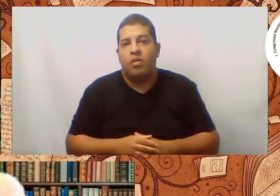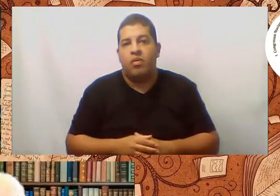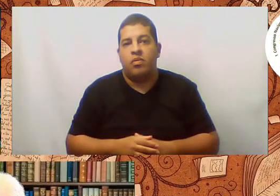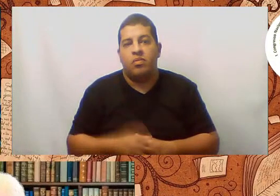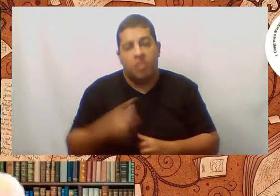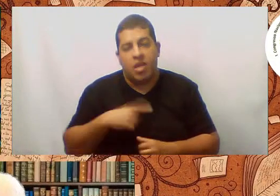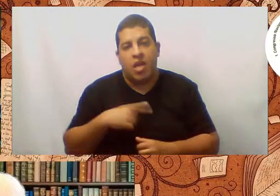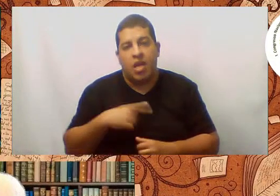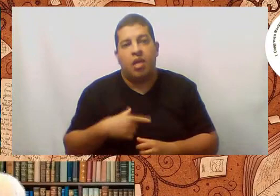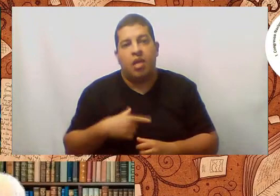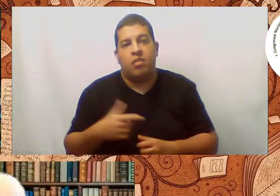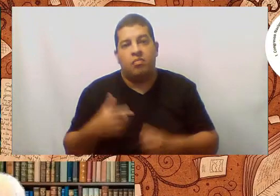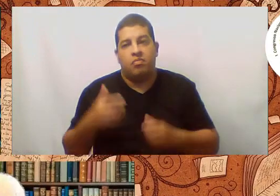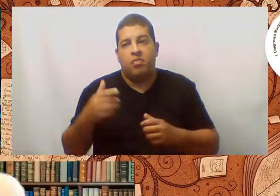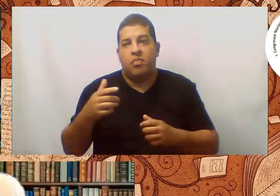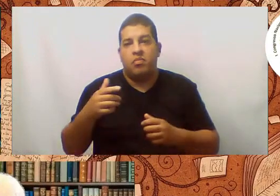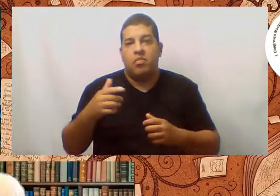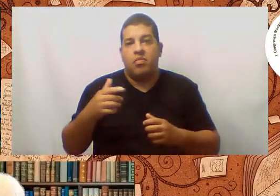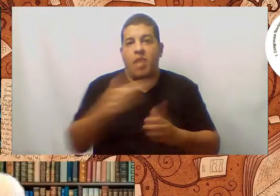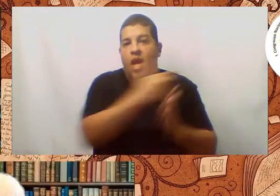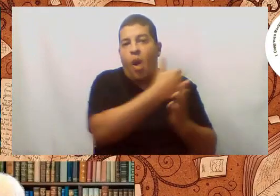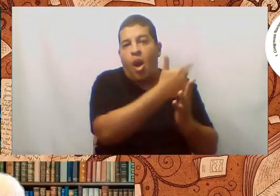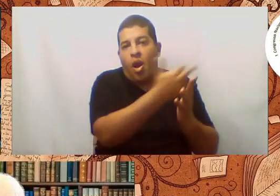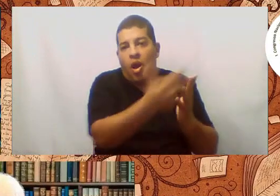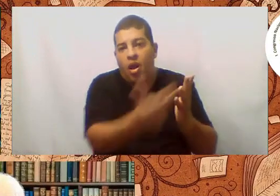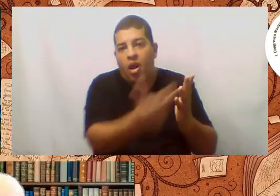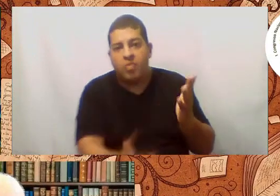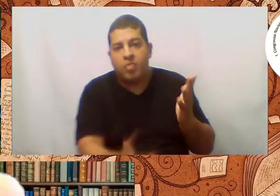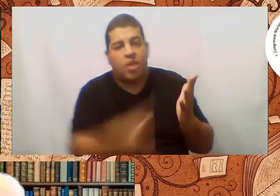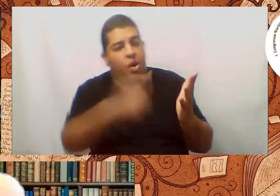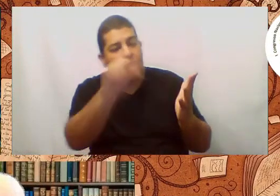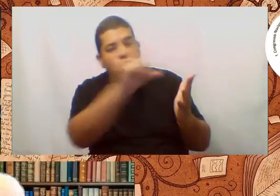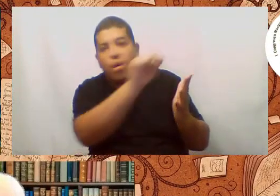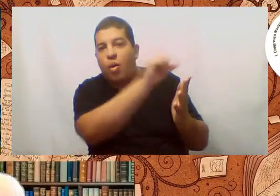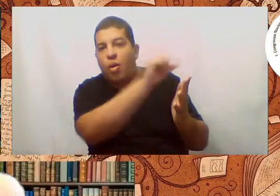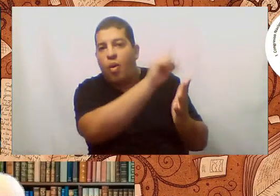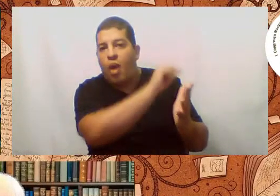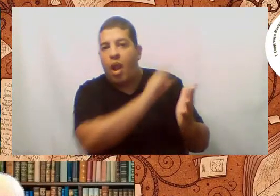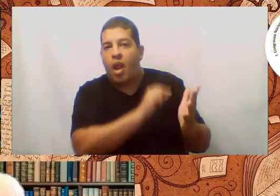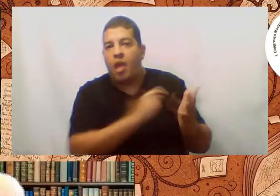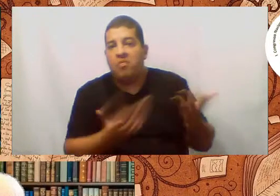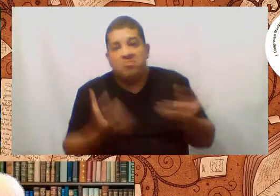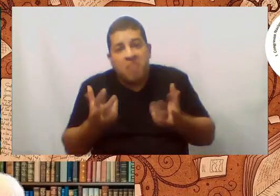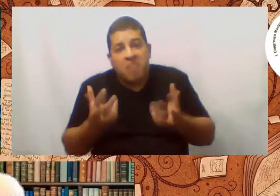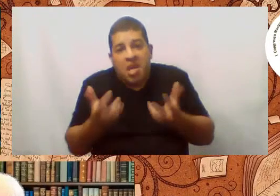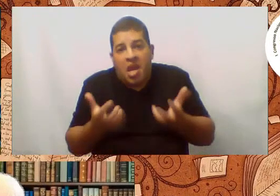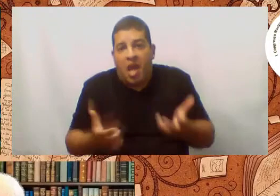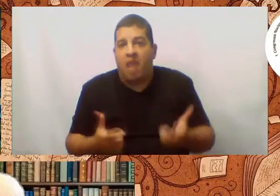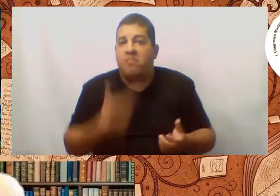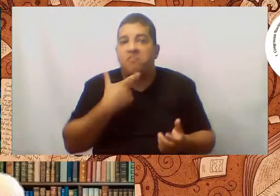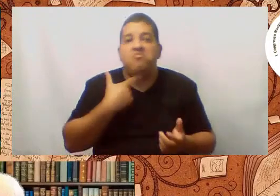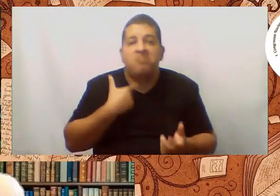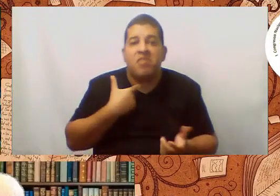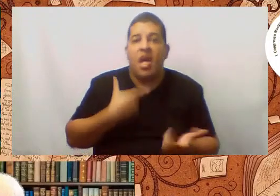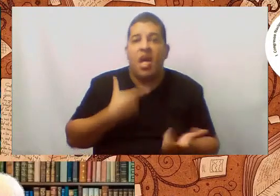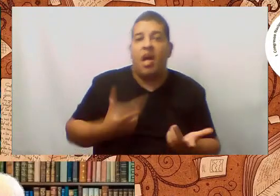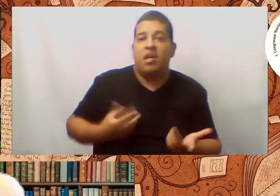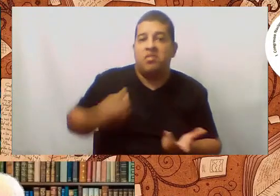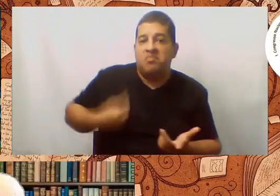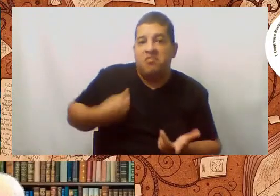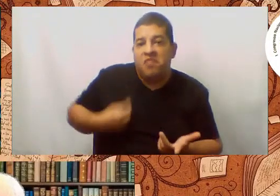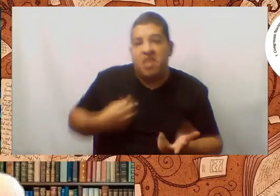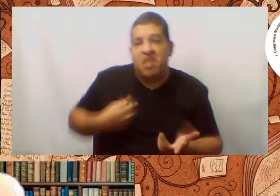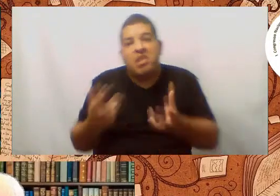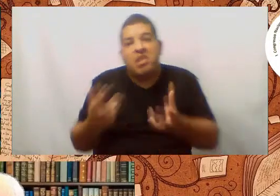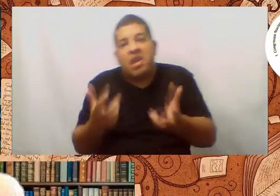diante de uma palheta, em que cada um de nós pode escolher aquilo que quer ser, do jeito que ele quer ser, né,